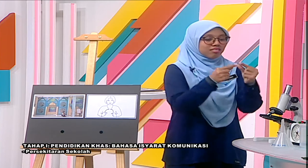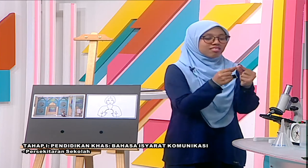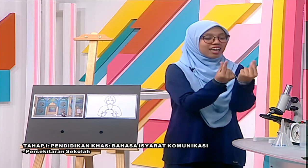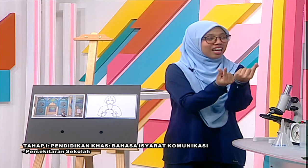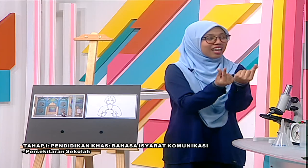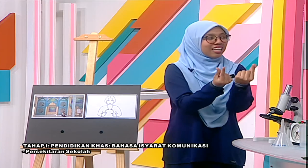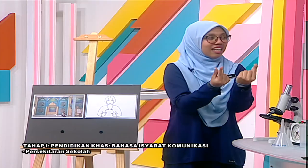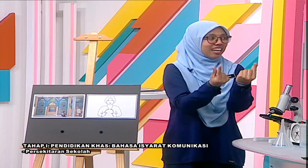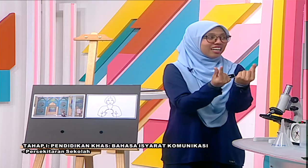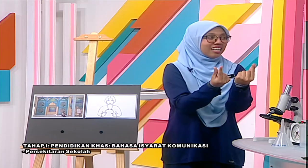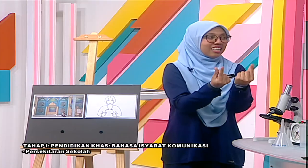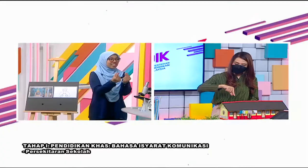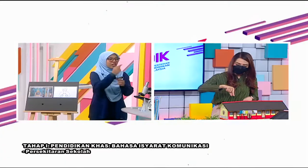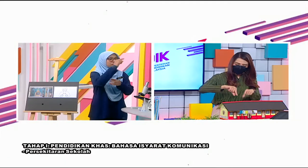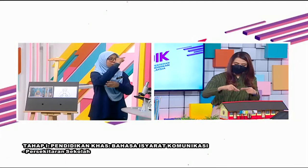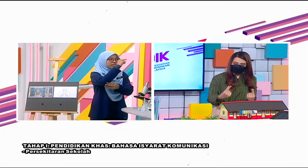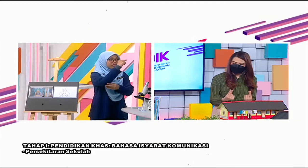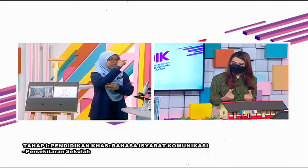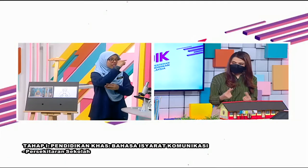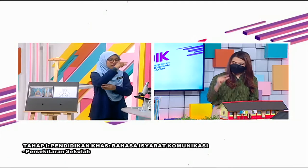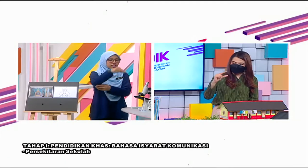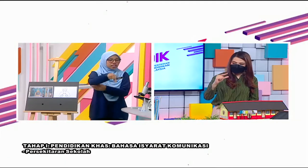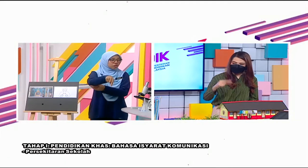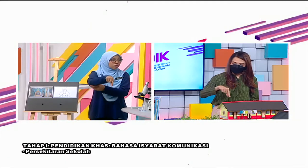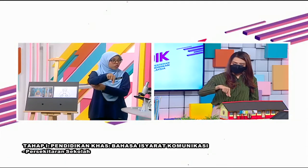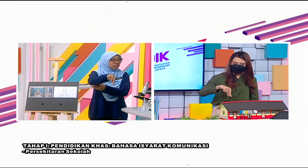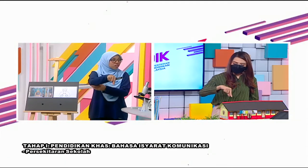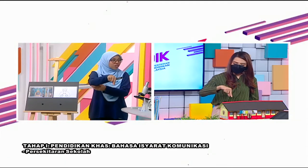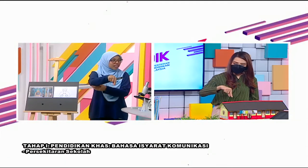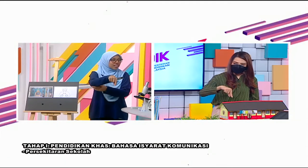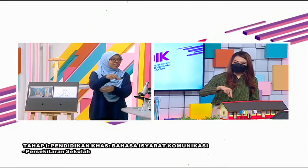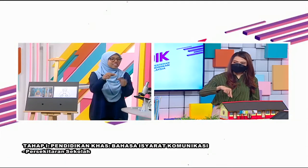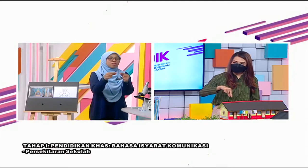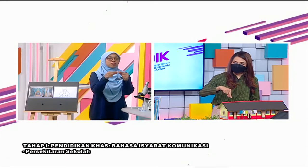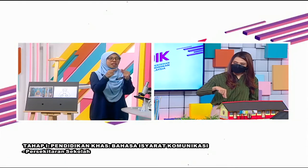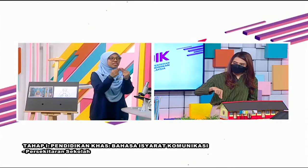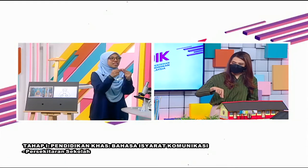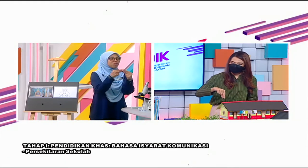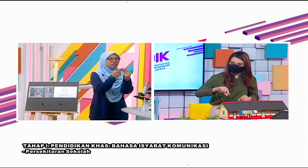Q. Kalau G begini, kalau Q kita turunkan. Jadi bila Quran kita buat